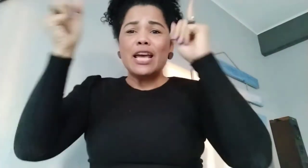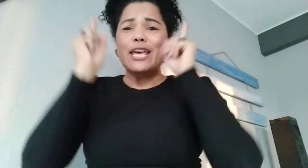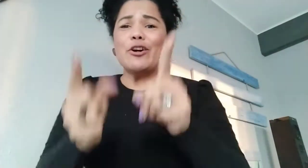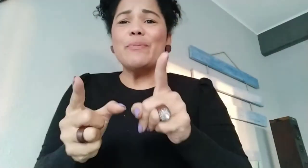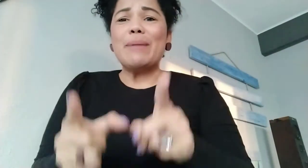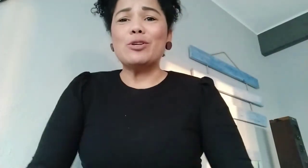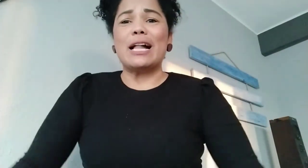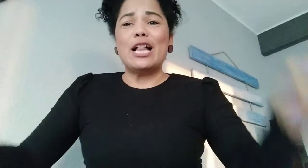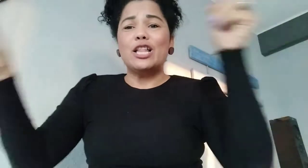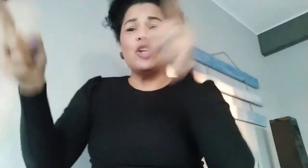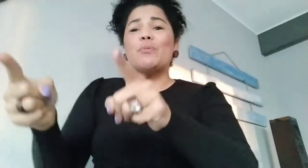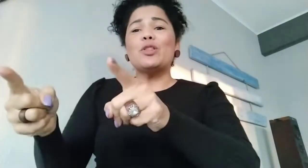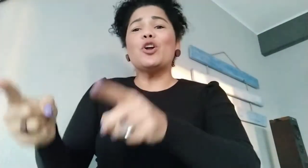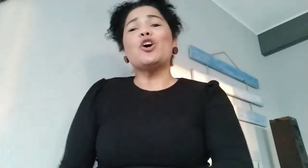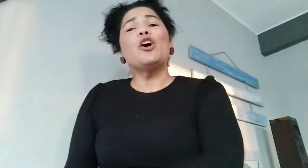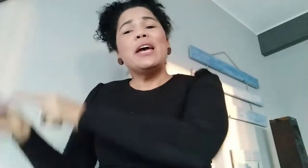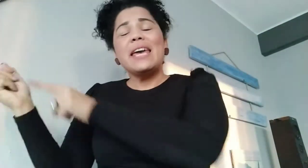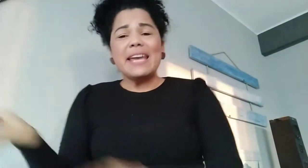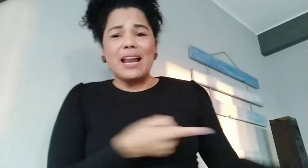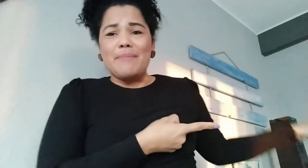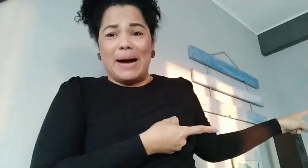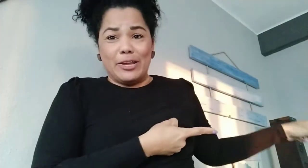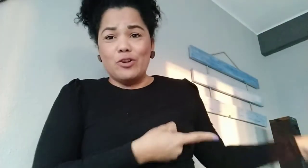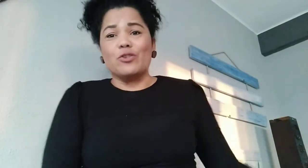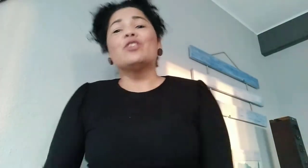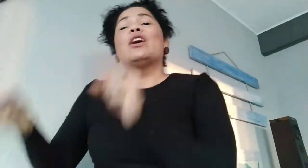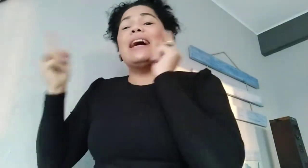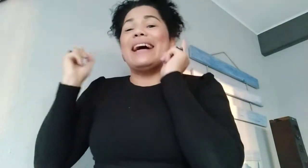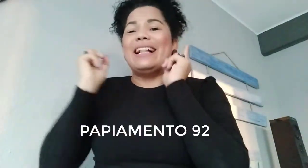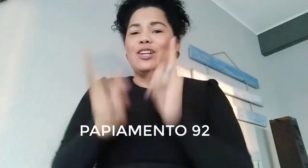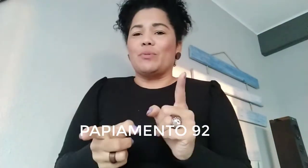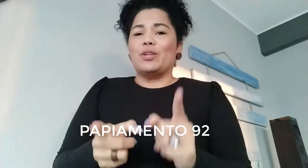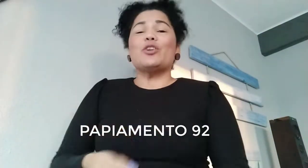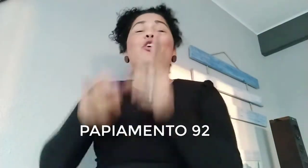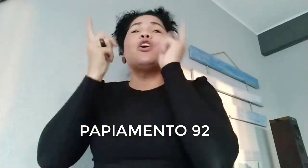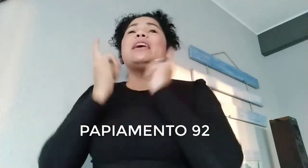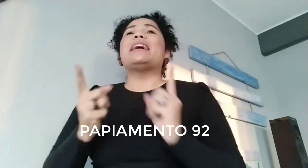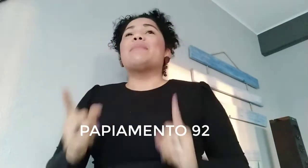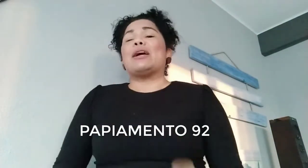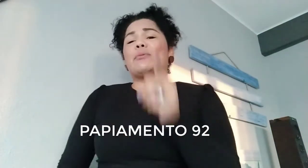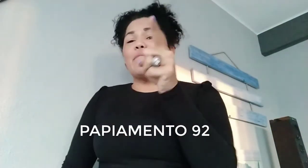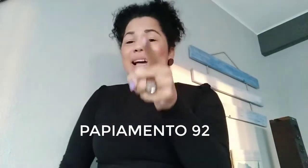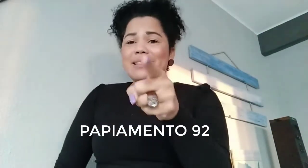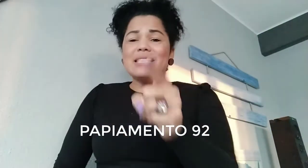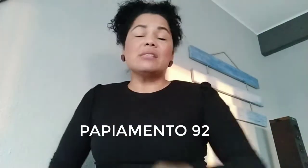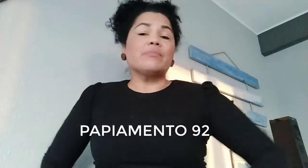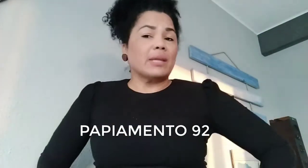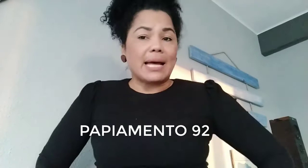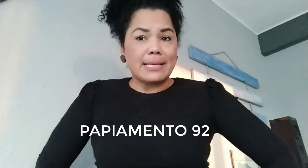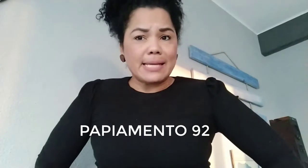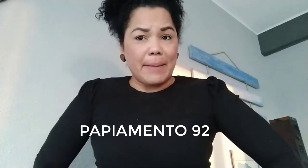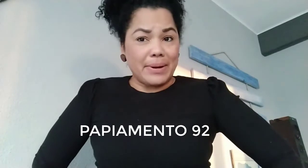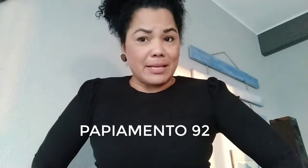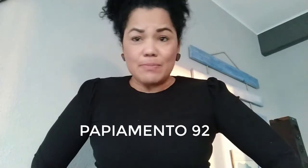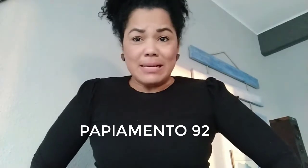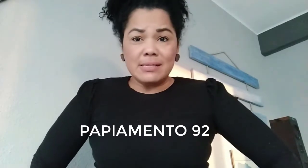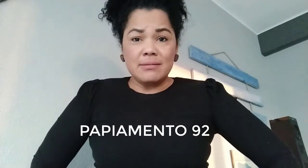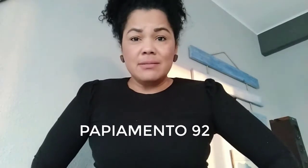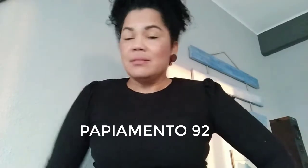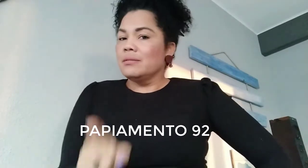Y hoy vamos al dormitorio y al baño. Al dormitorio y al baño. Pero antes que aprendes más,